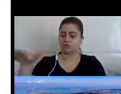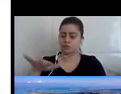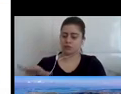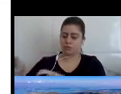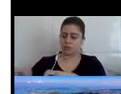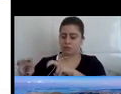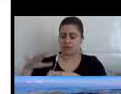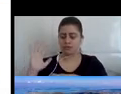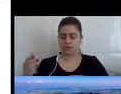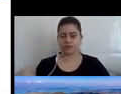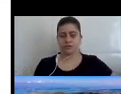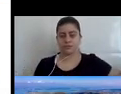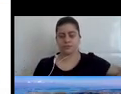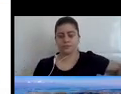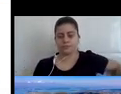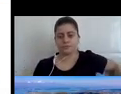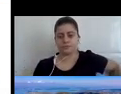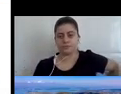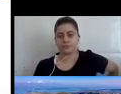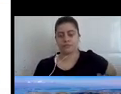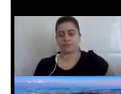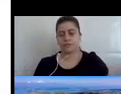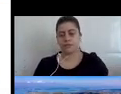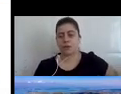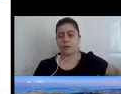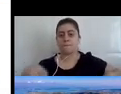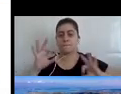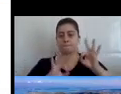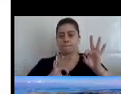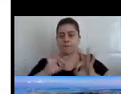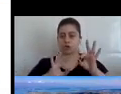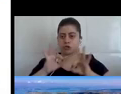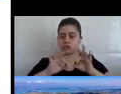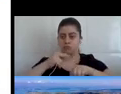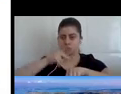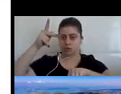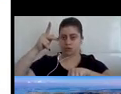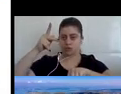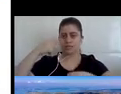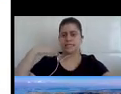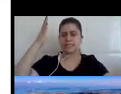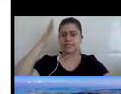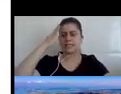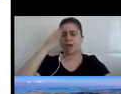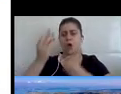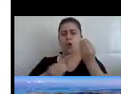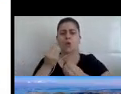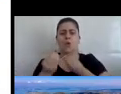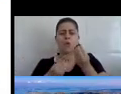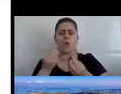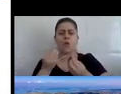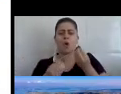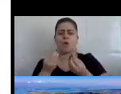de projetos de extensão da universidade, então a gente considera muito esse saber camponês para poder entender como que são